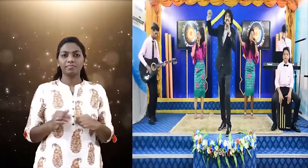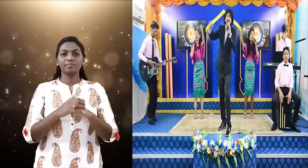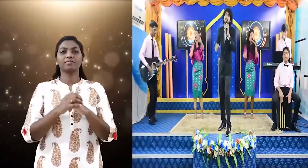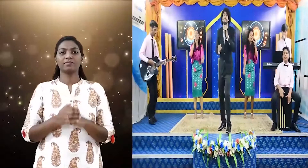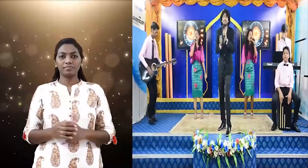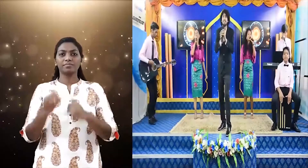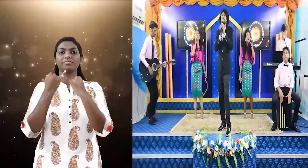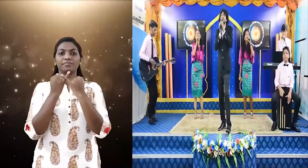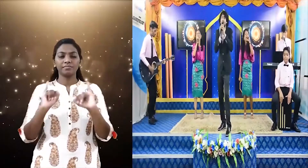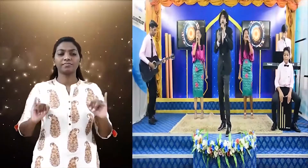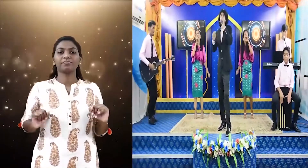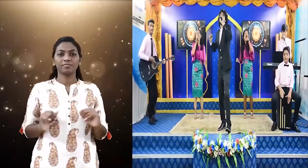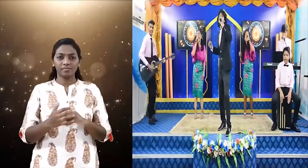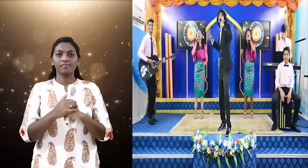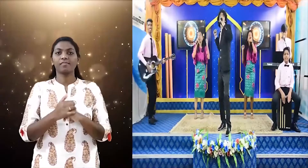आजादी